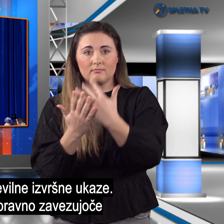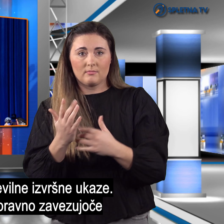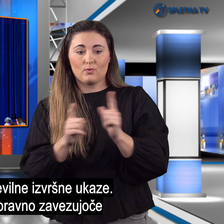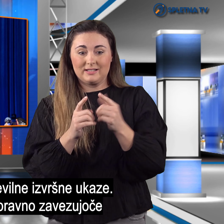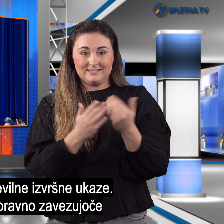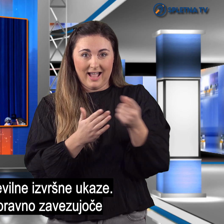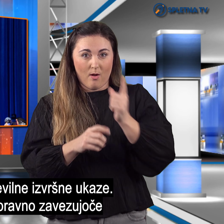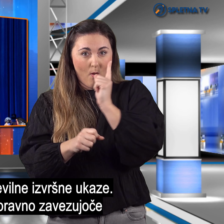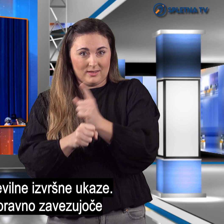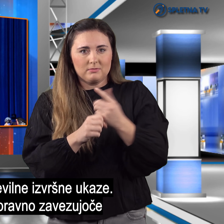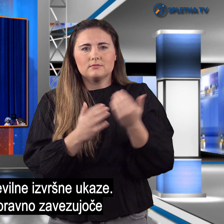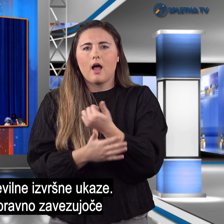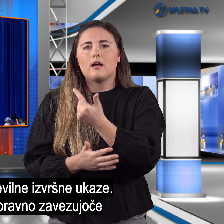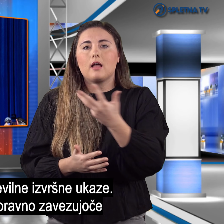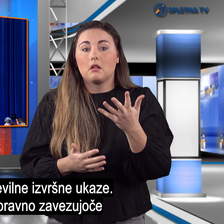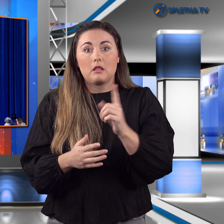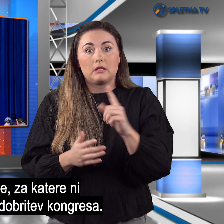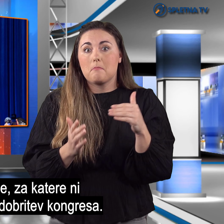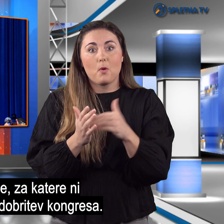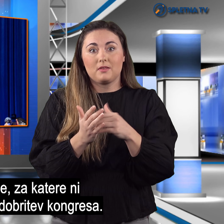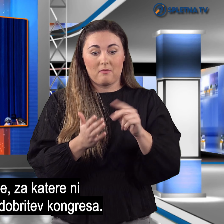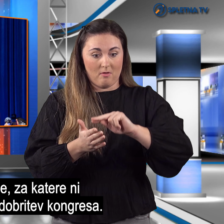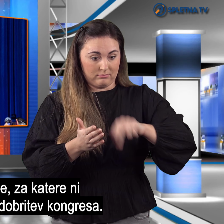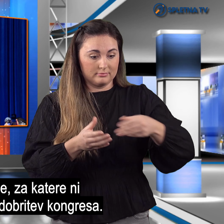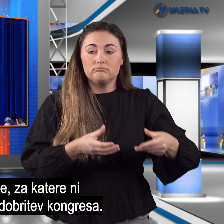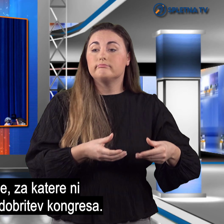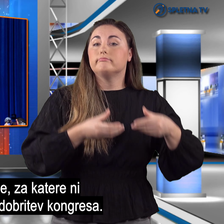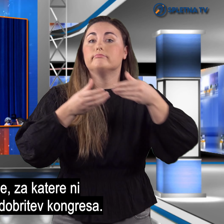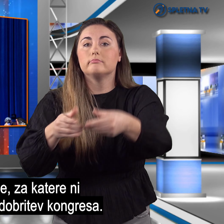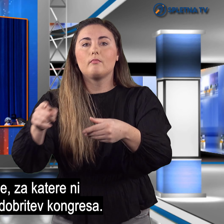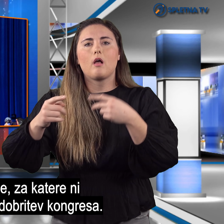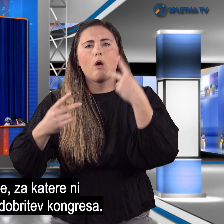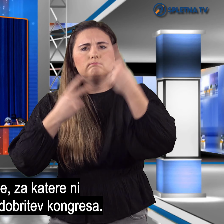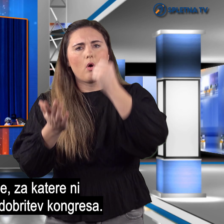Slednji so pravno zavezujoče odredbe, za katere ni potrebna odobritev kongresa.